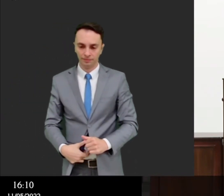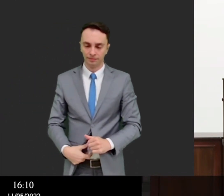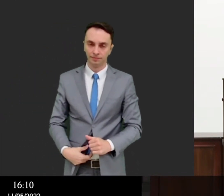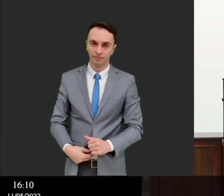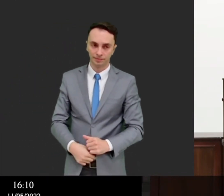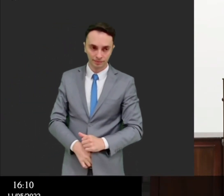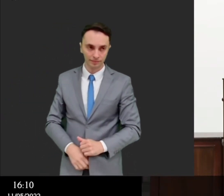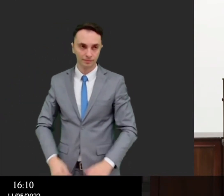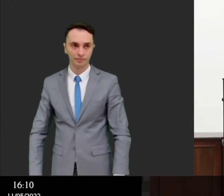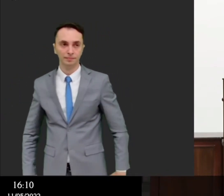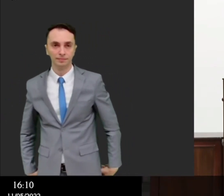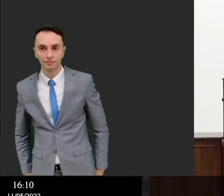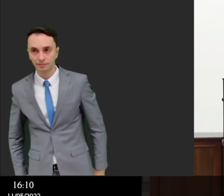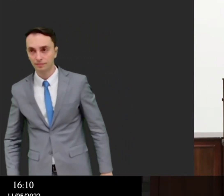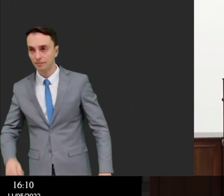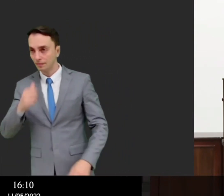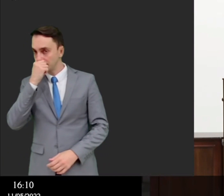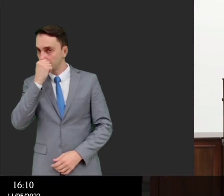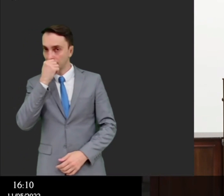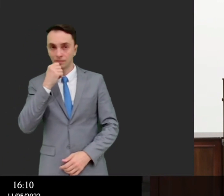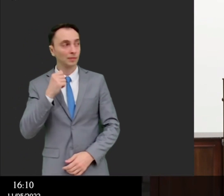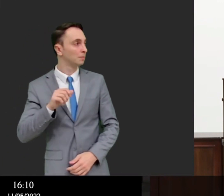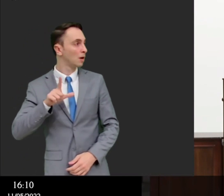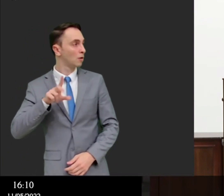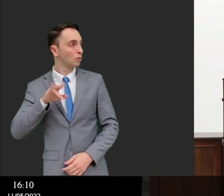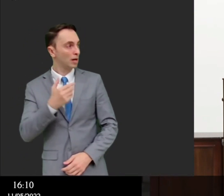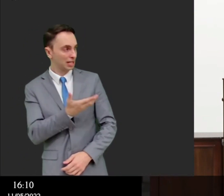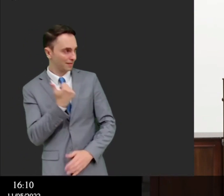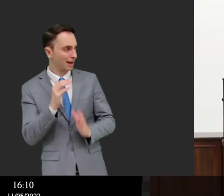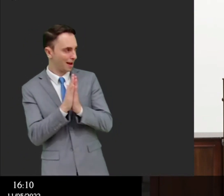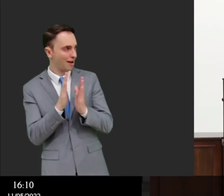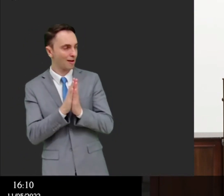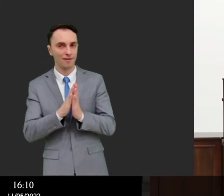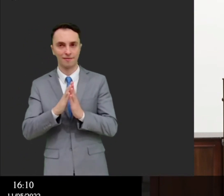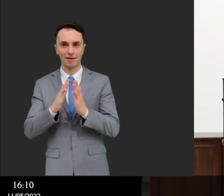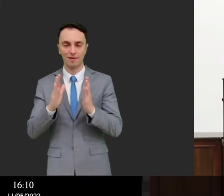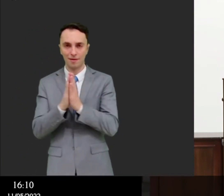Irmão Luiz, vem agradecer. Vamos agradecer a Deus.